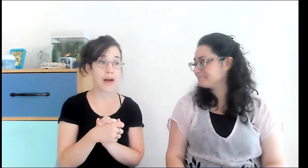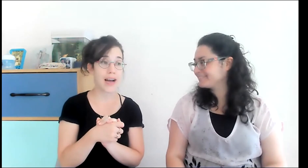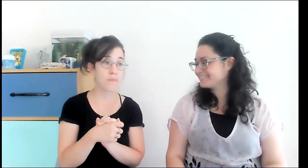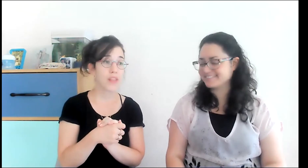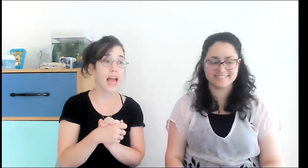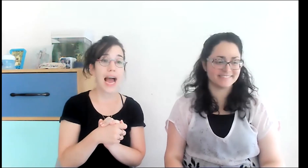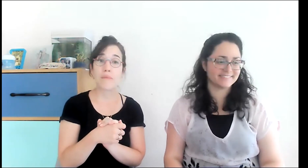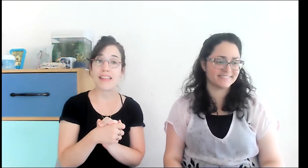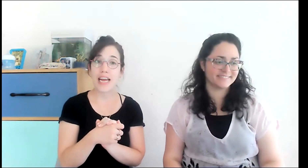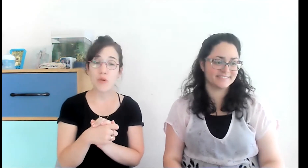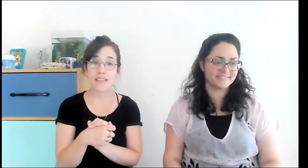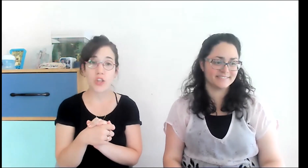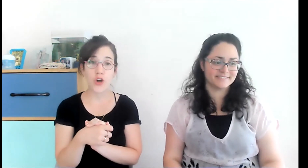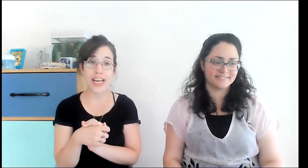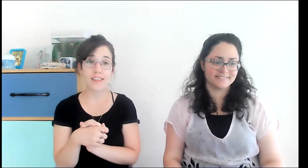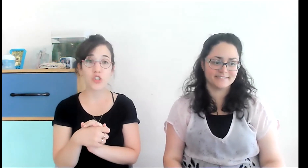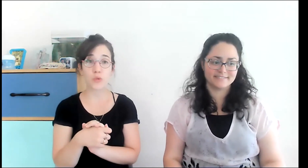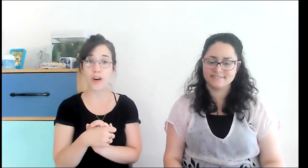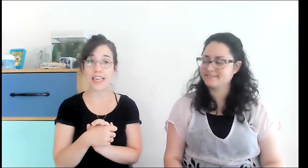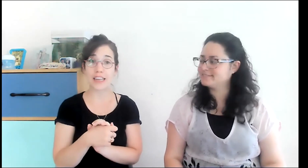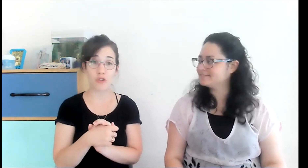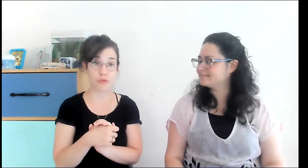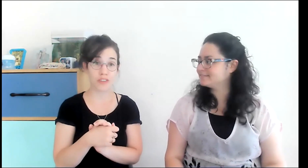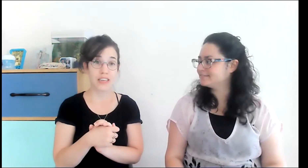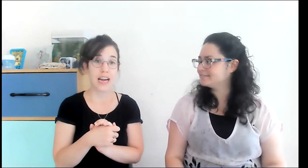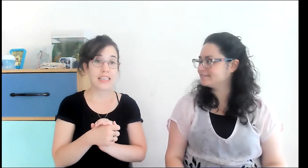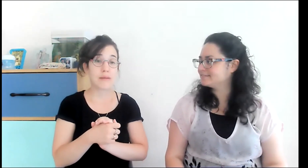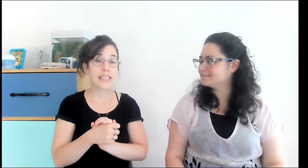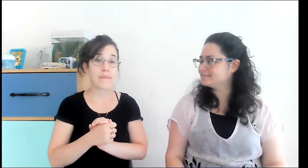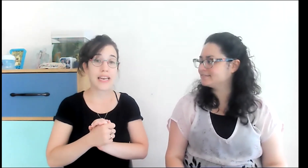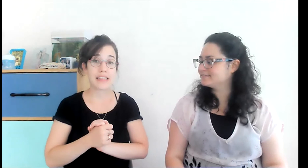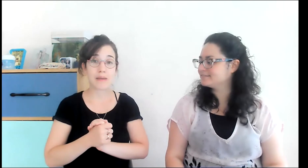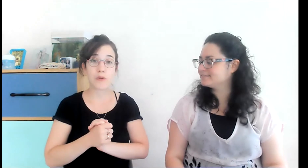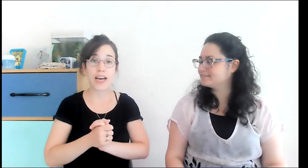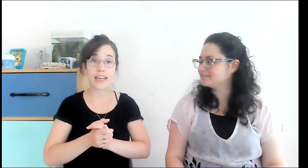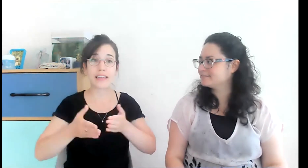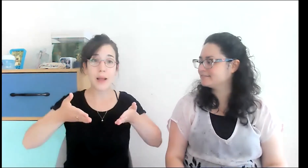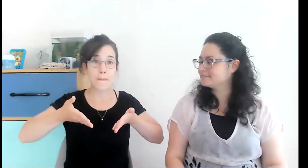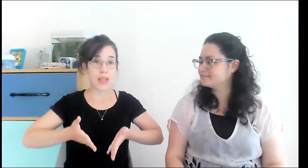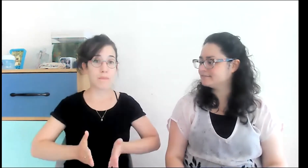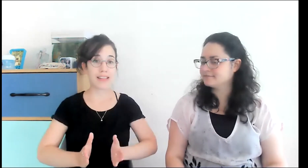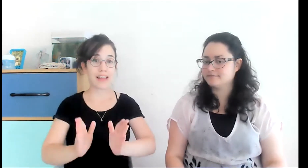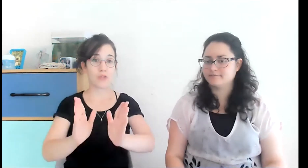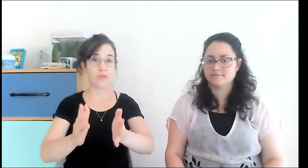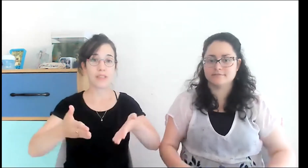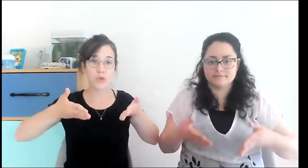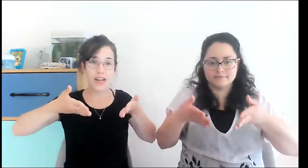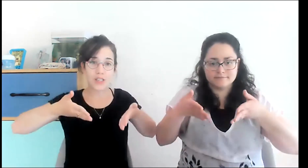הבאה. על ביתנו התינוקת שמור אלי הטוב. אז אני מסמנת, תסמנו יחד איתי, ביתנו, בצורה כזו,